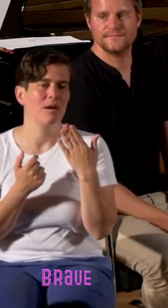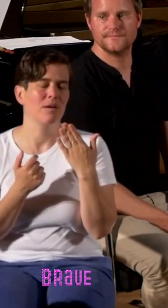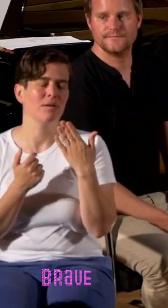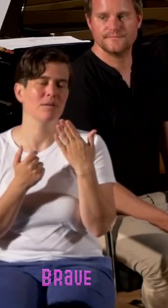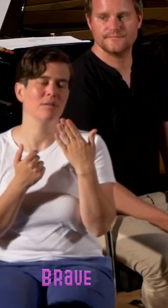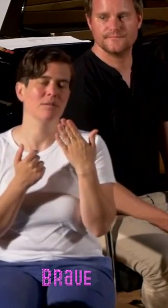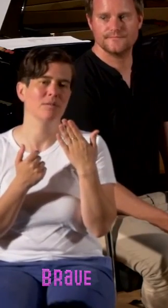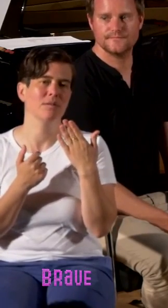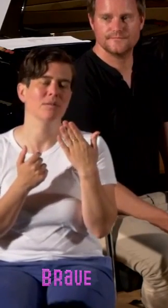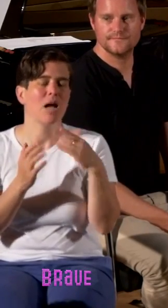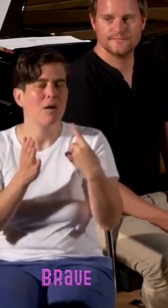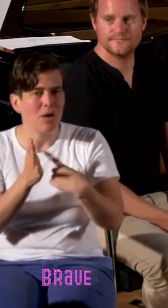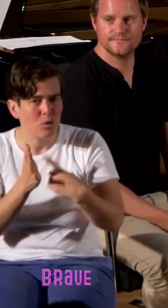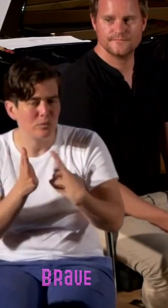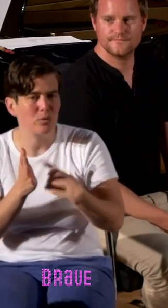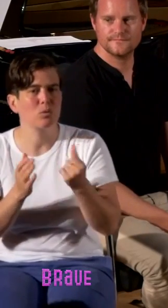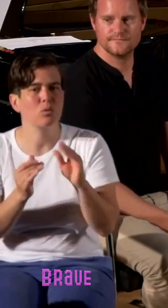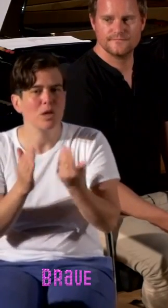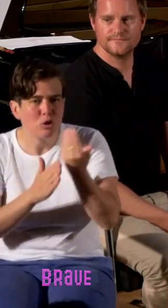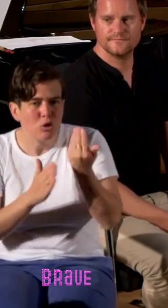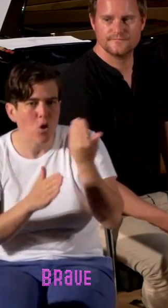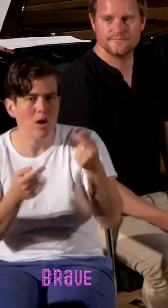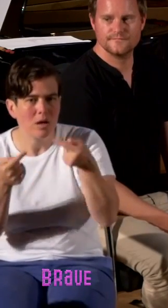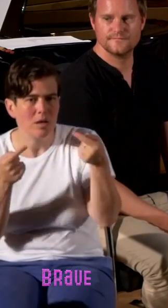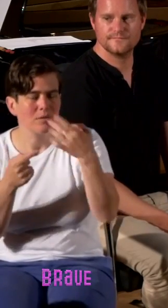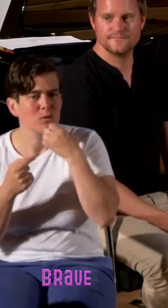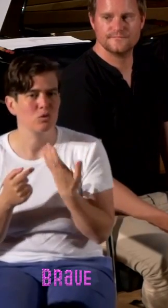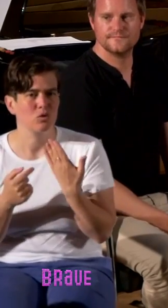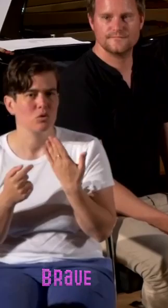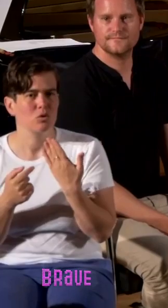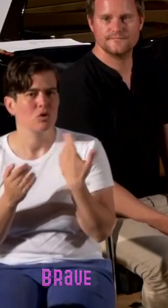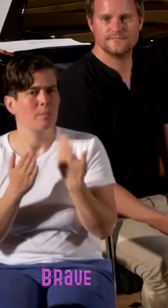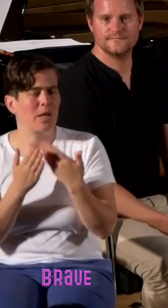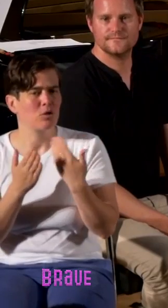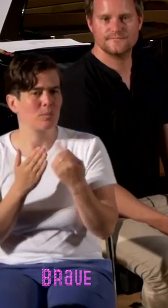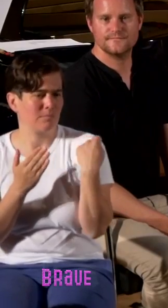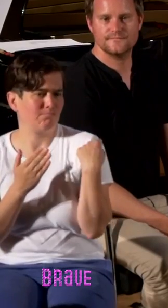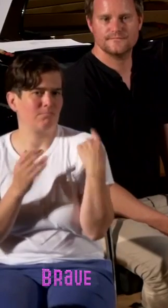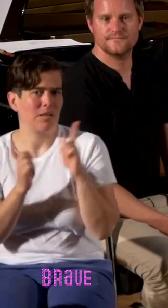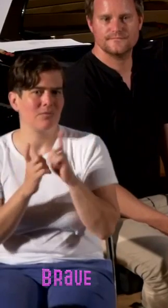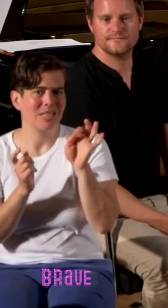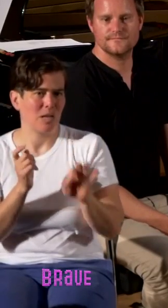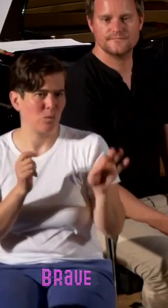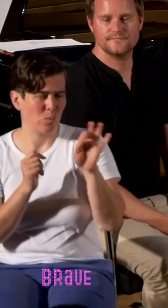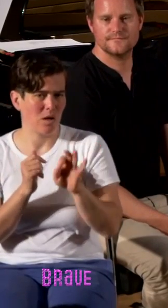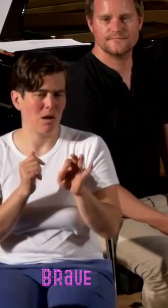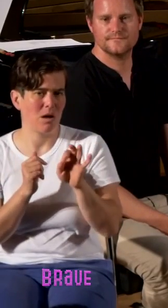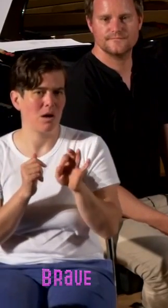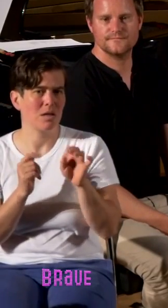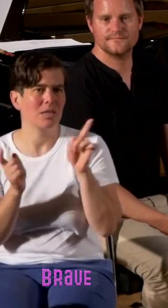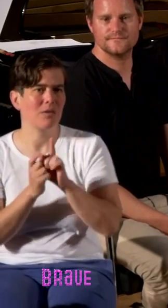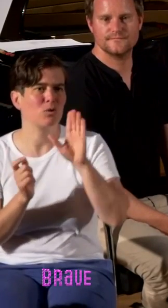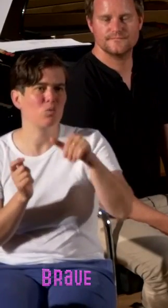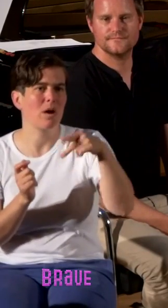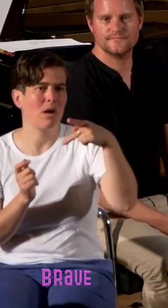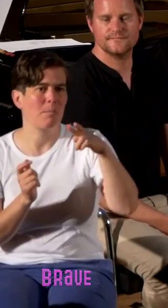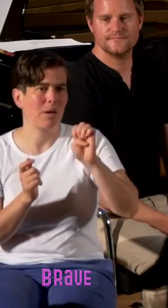auch Herausforderungen oder Neuerungen zu diskutieren. Eins davon war jetzt gerade im Januar das Treffen zur PrEP.